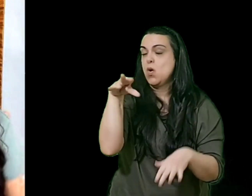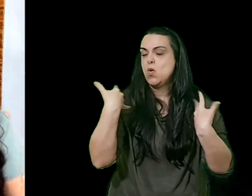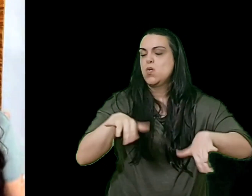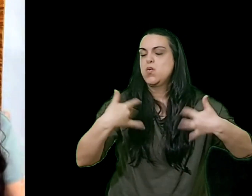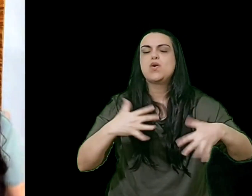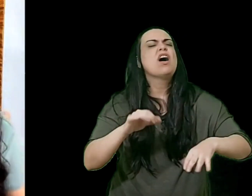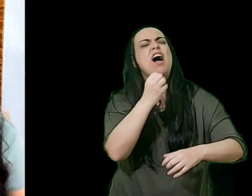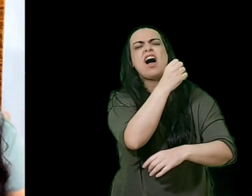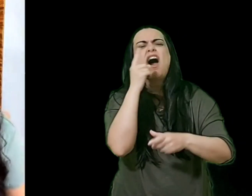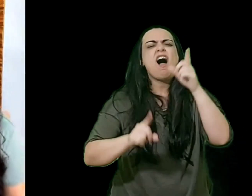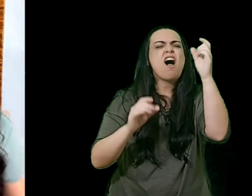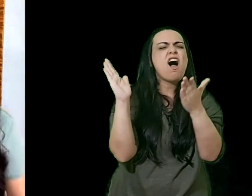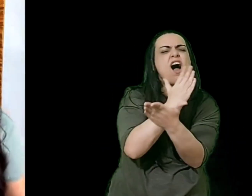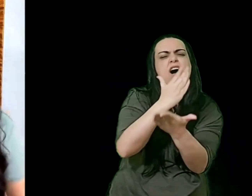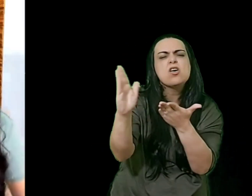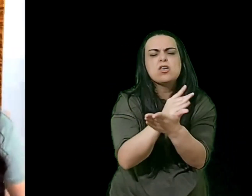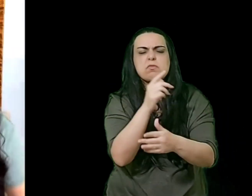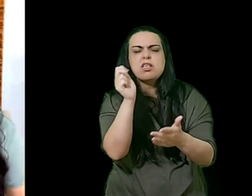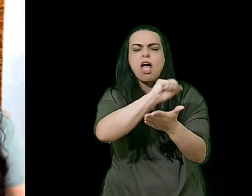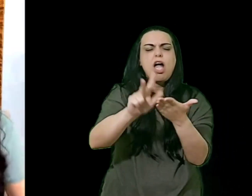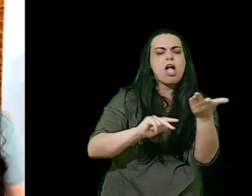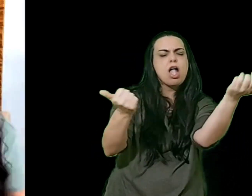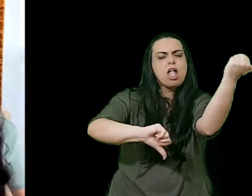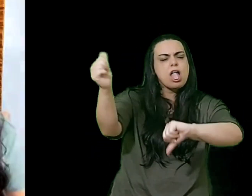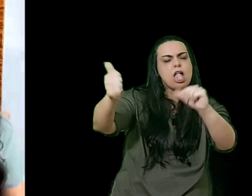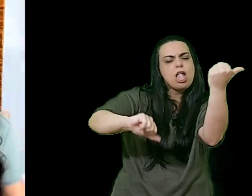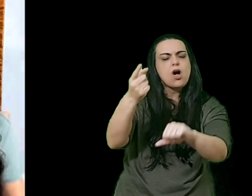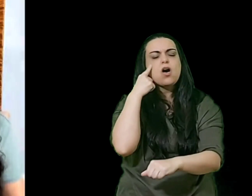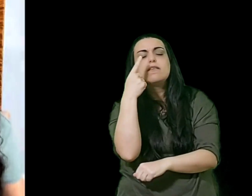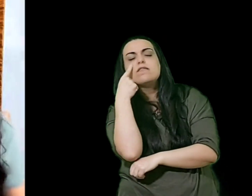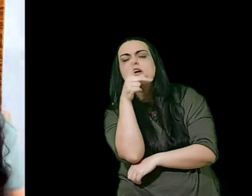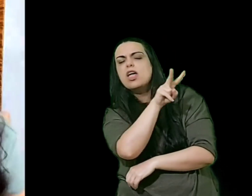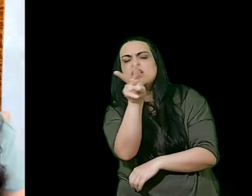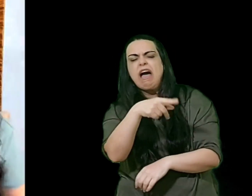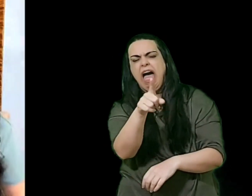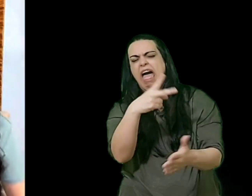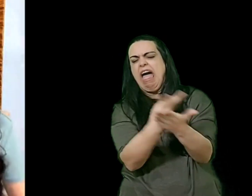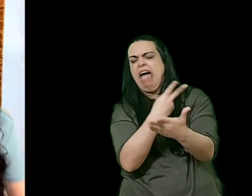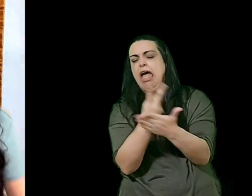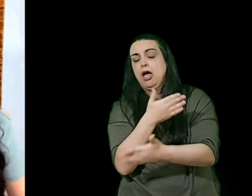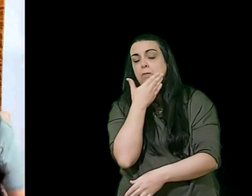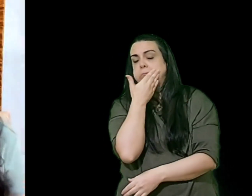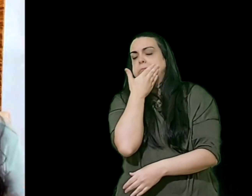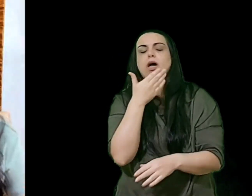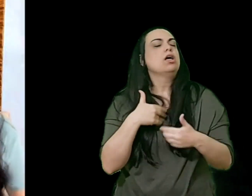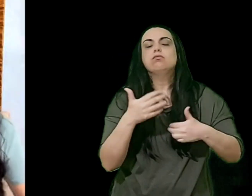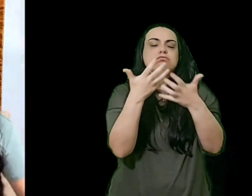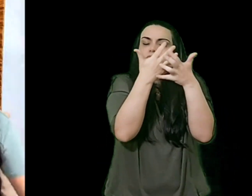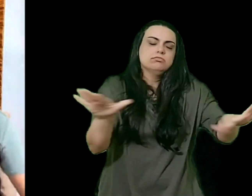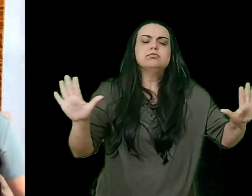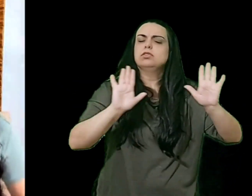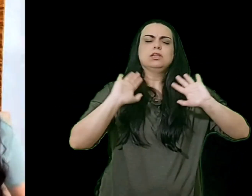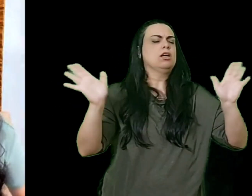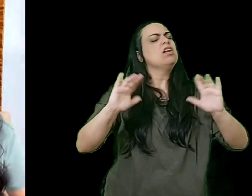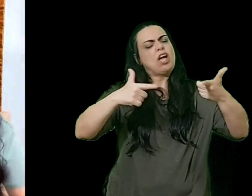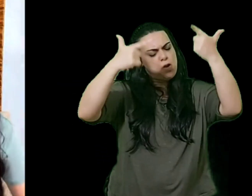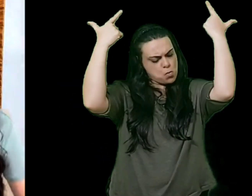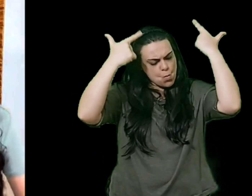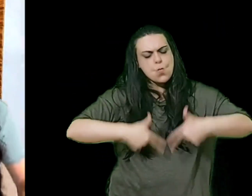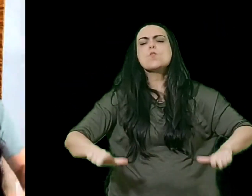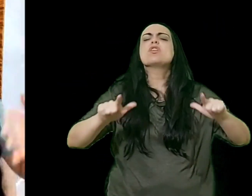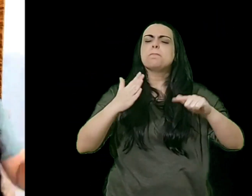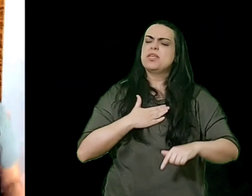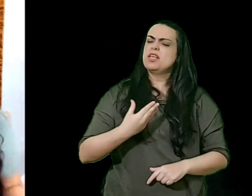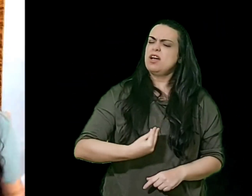Talvez algumas me avaliando, Senhor. Talvez algumas me reparando, olhando os meus erros, Senhor. Não quero, Senhor. Eu quero que a minha vida